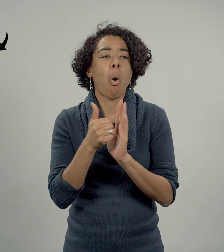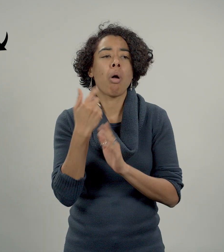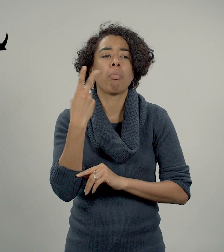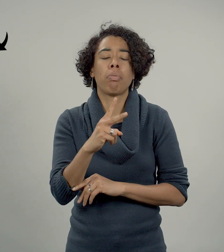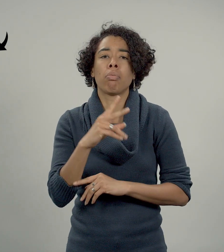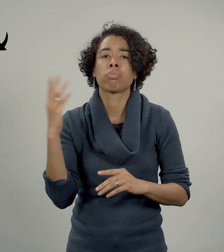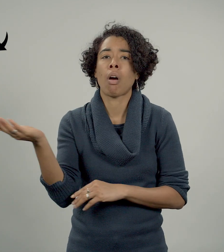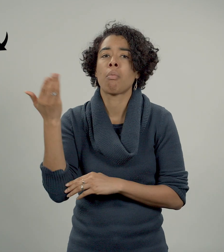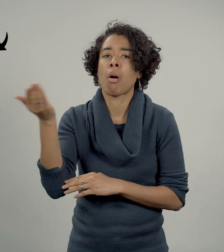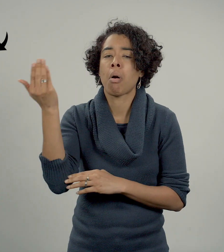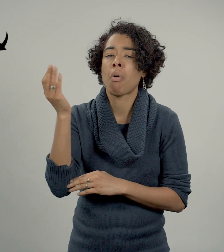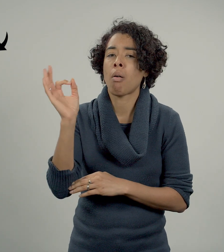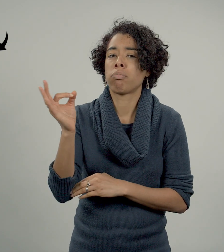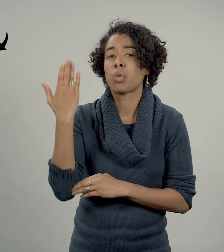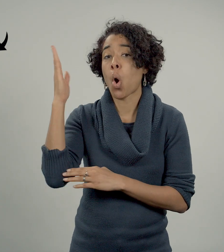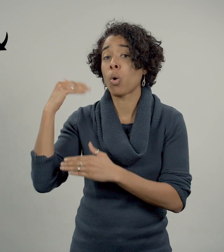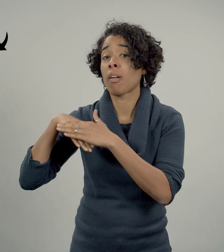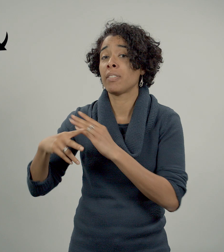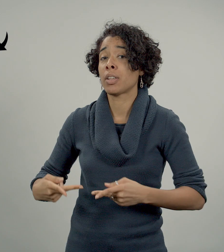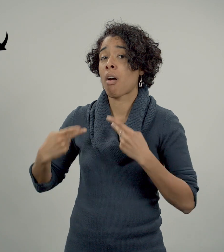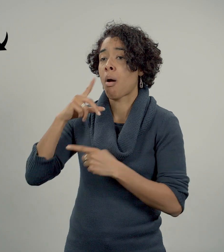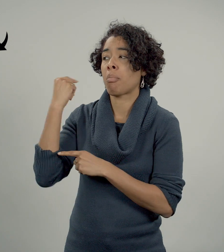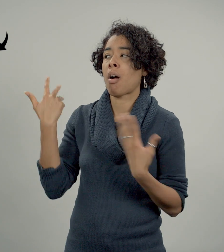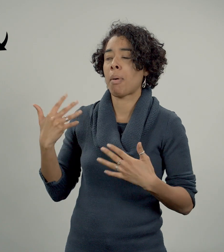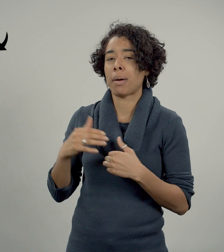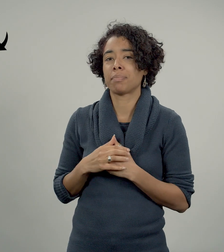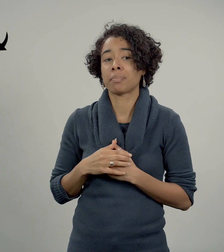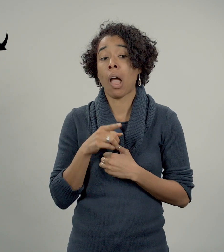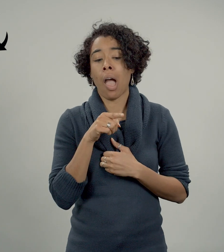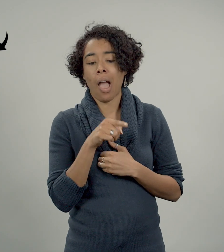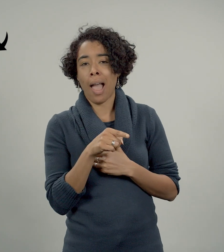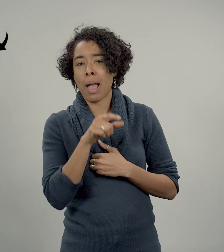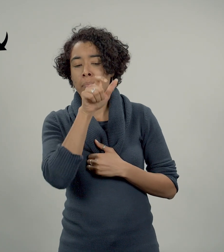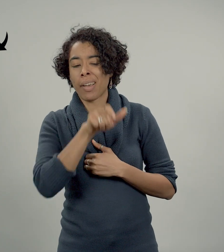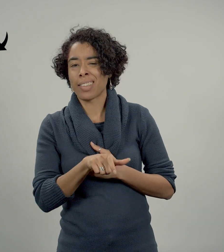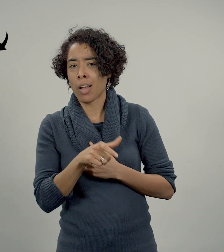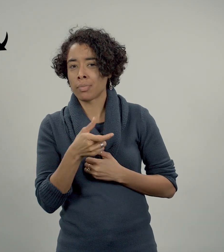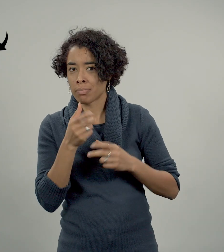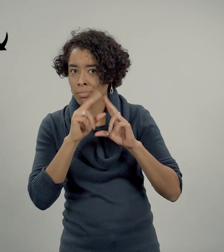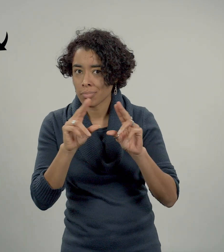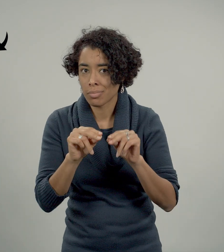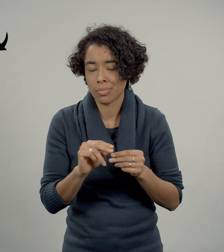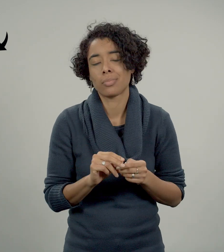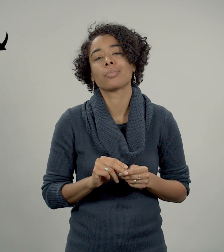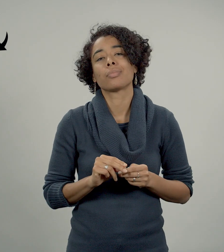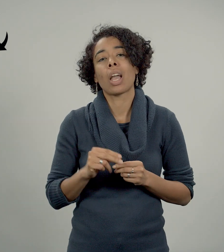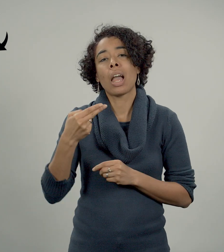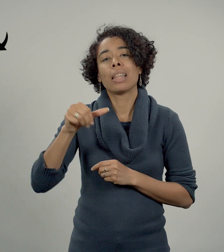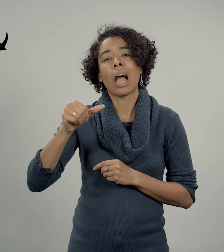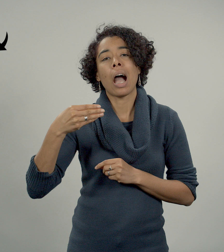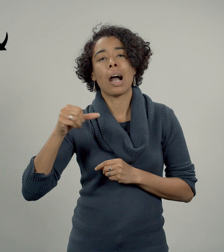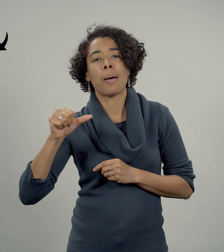importance capitale dans la vie de certains grands hommes. Eh bien, j'aimerais vous parler de l'une d'elles, la petite servante de